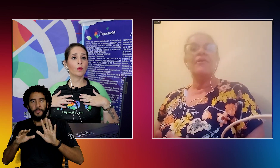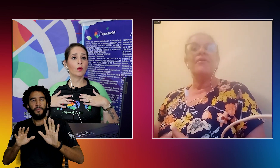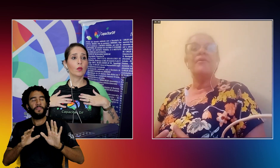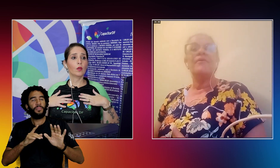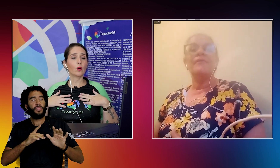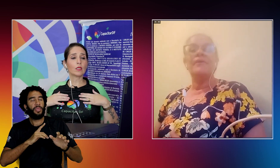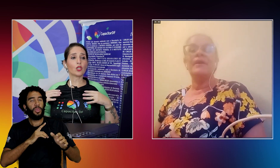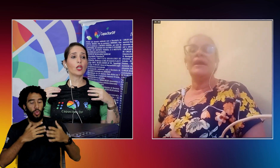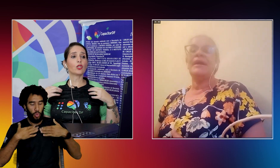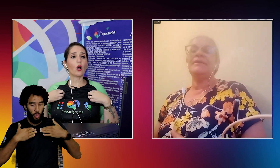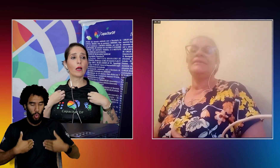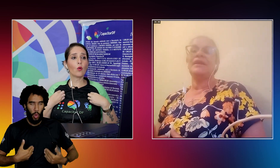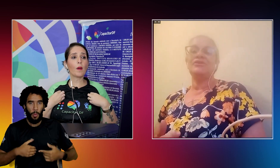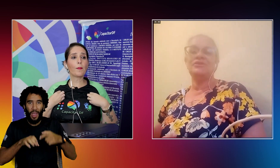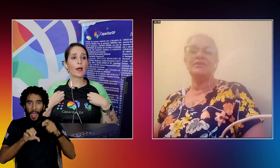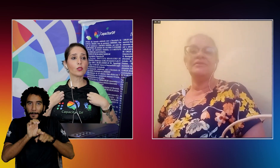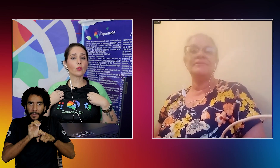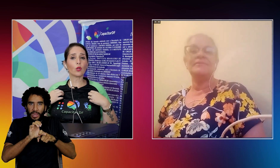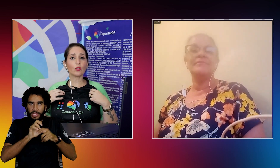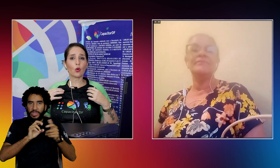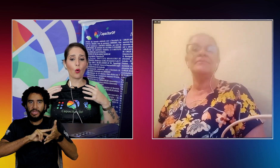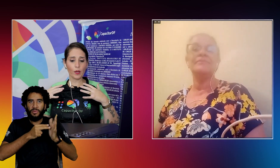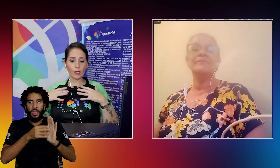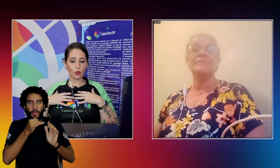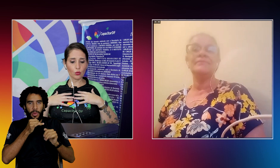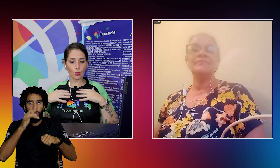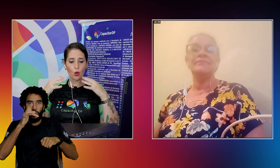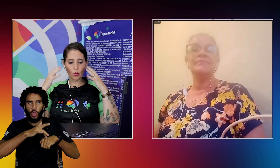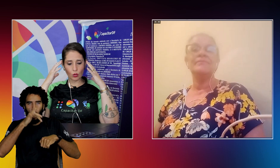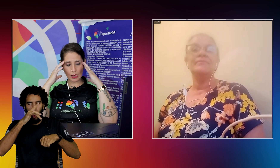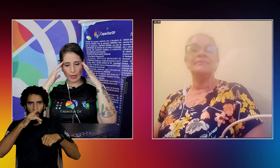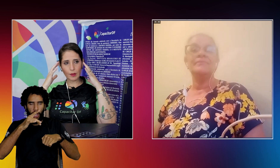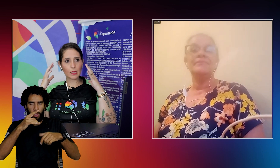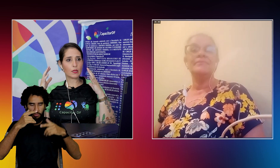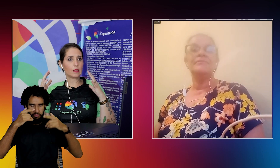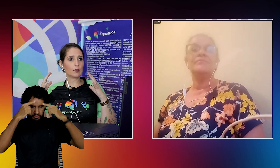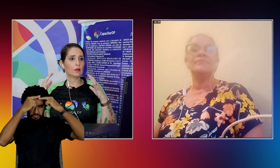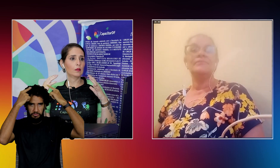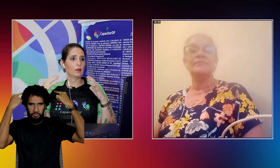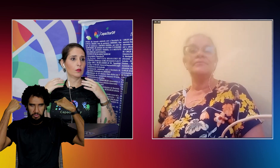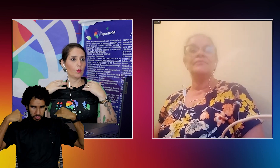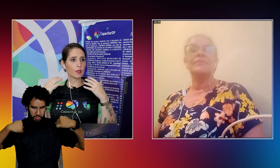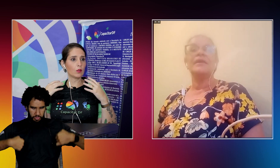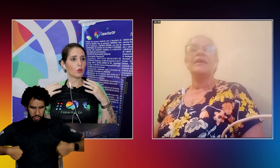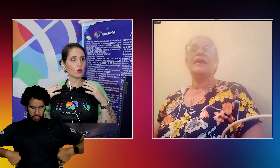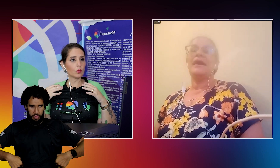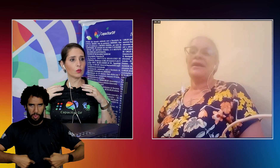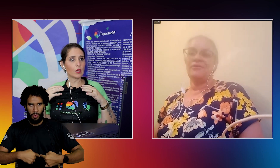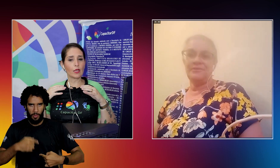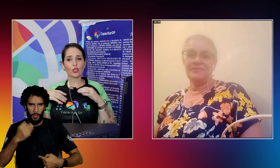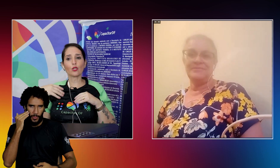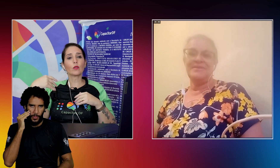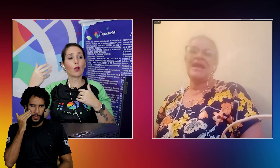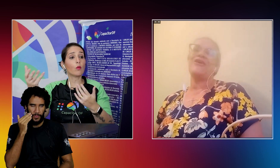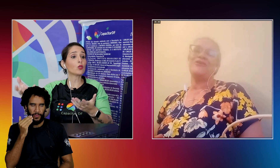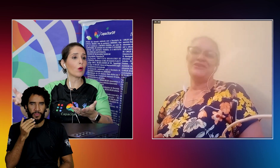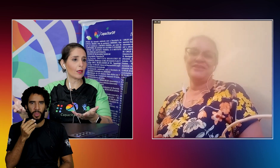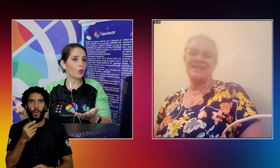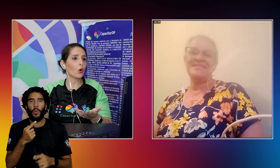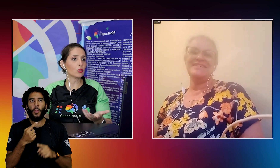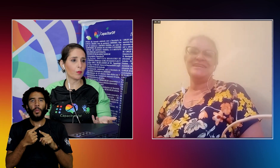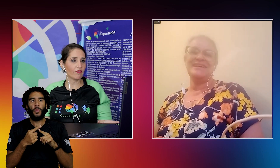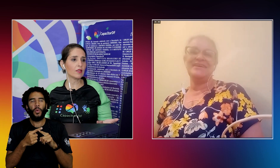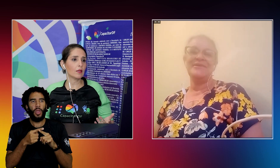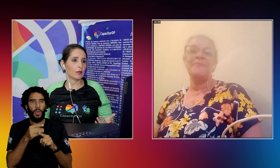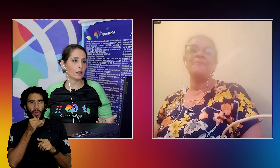corpo. Ou seja, ele toca alguma parte do nosso corpo aqui, do tronco ou da cabeça, do pescoço. A gente não tem como tocar